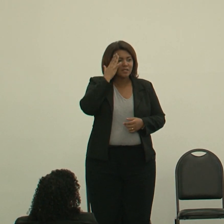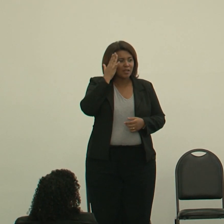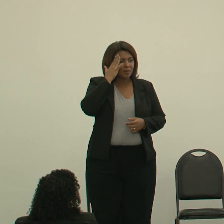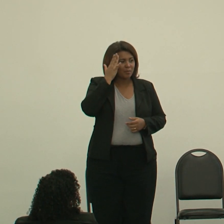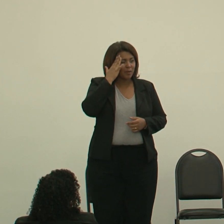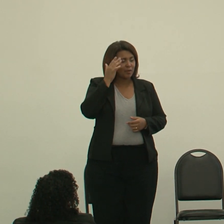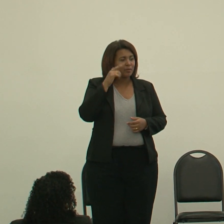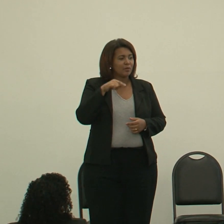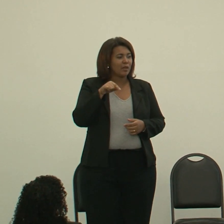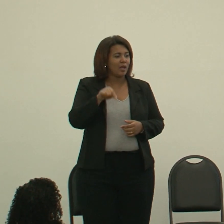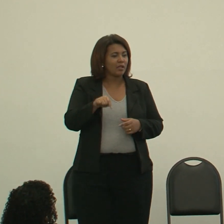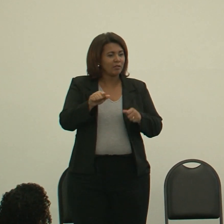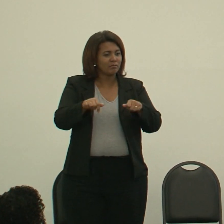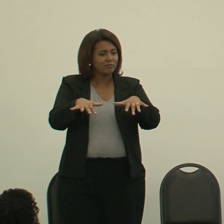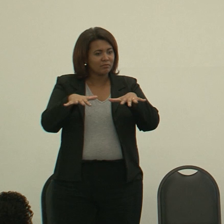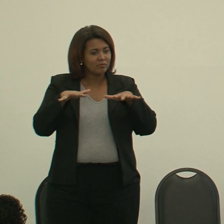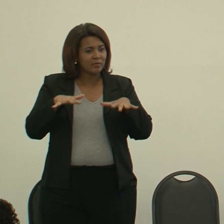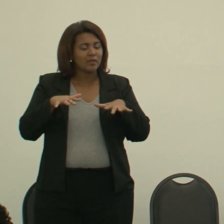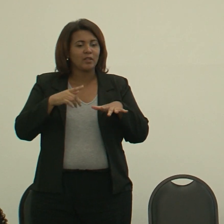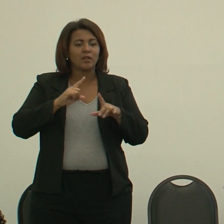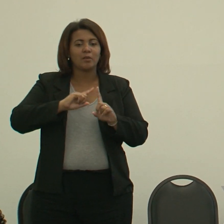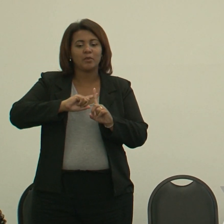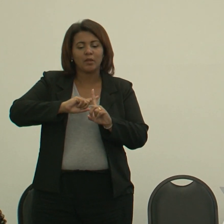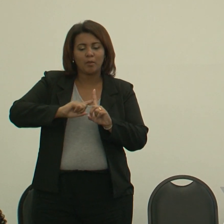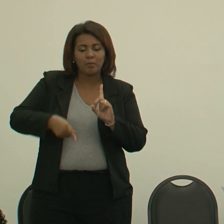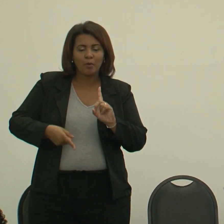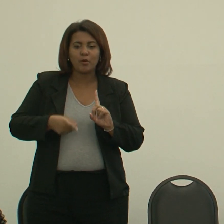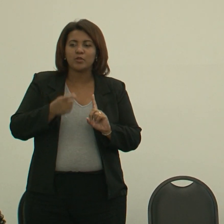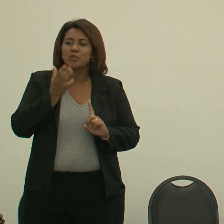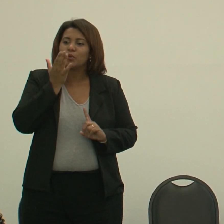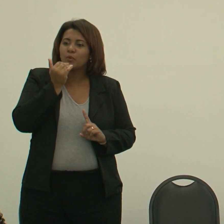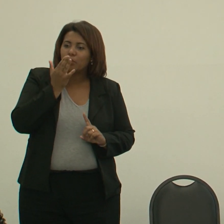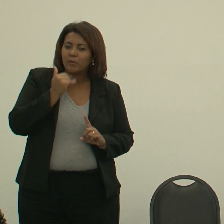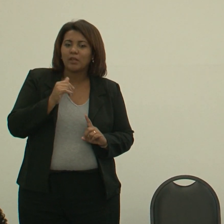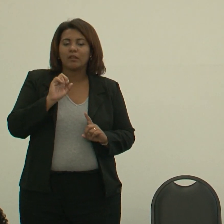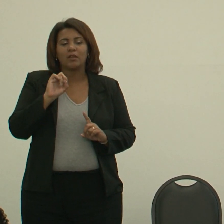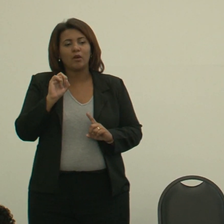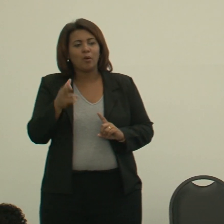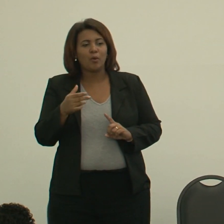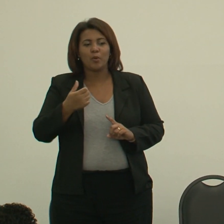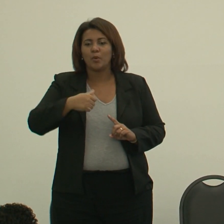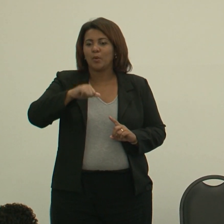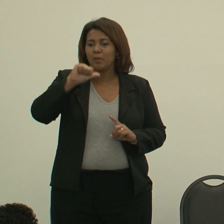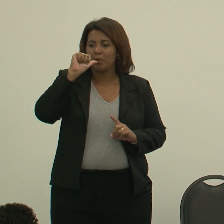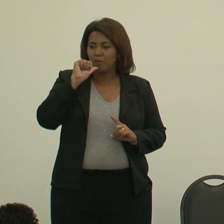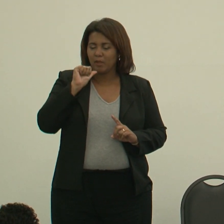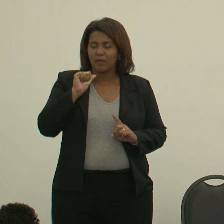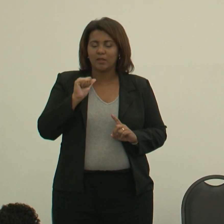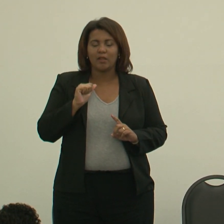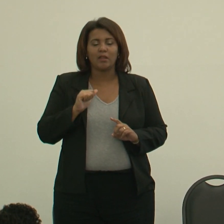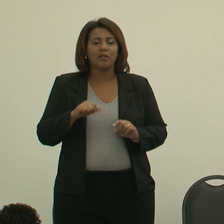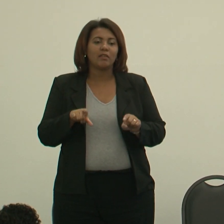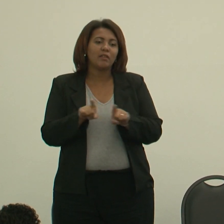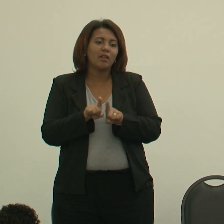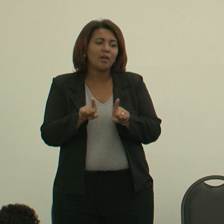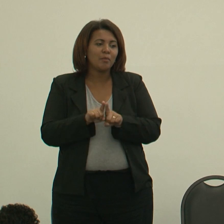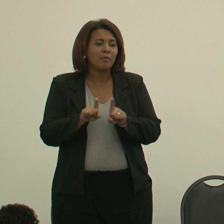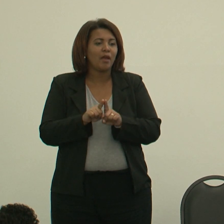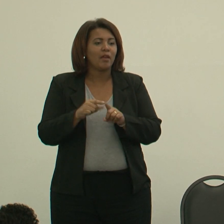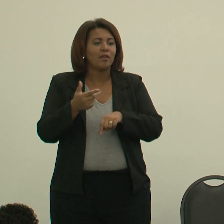aqui no auditório é vedada a entrada com alimentos e bebidas e também não serão